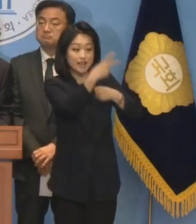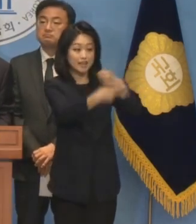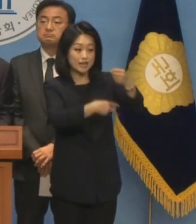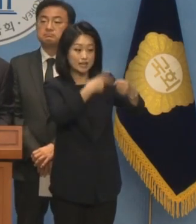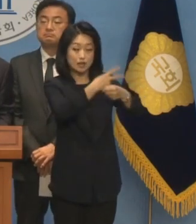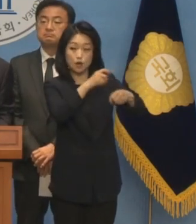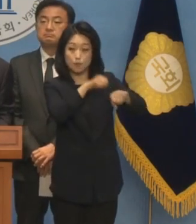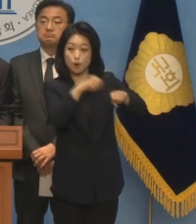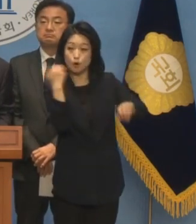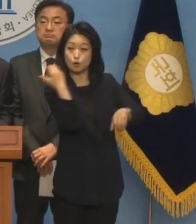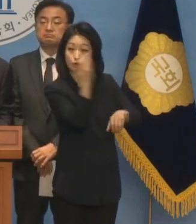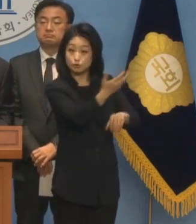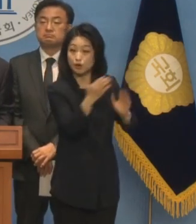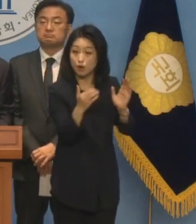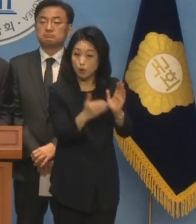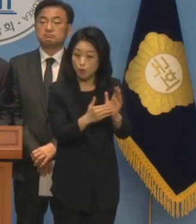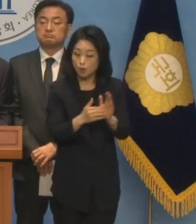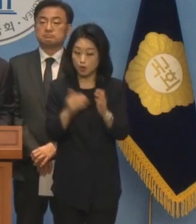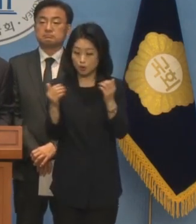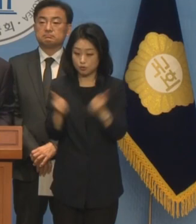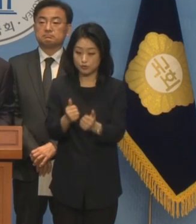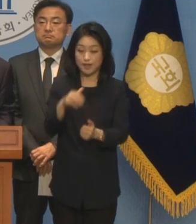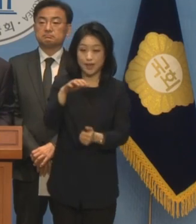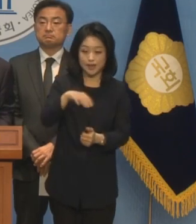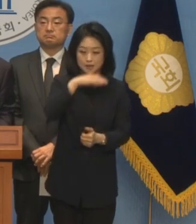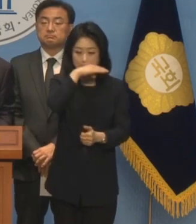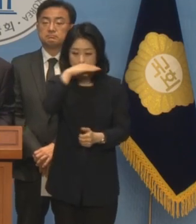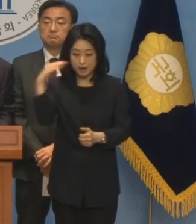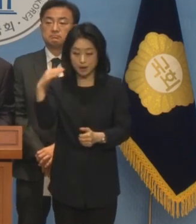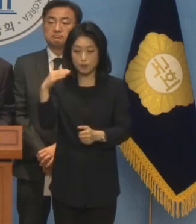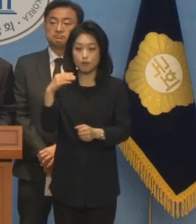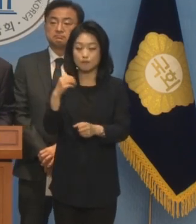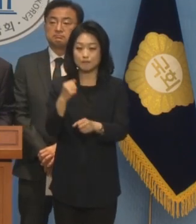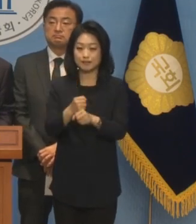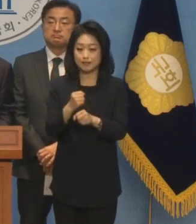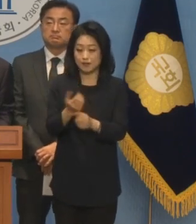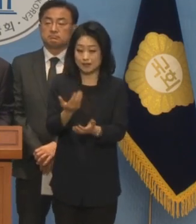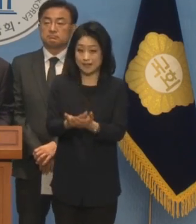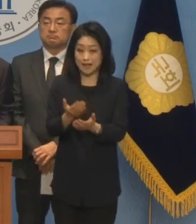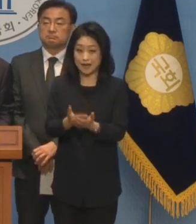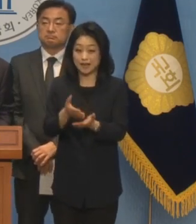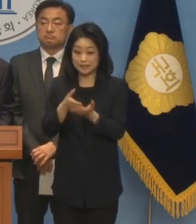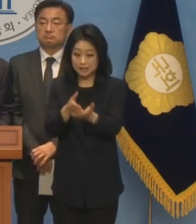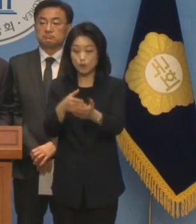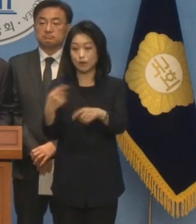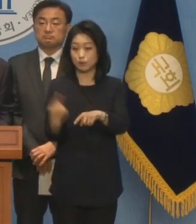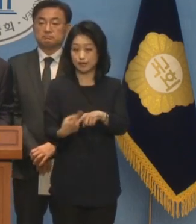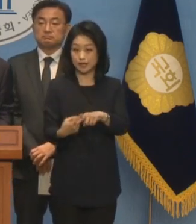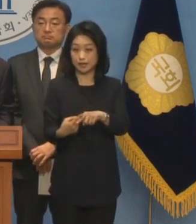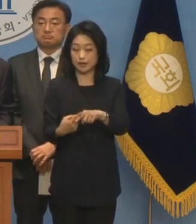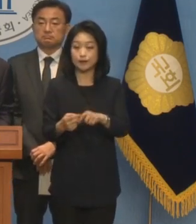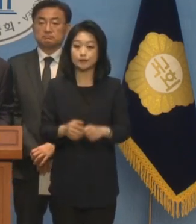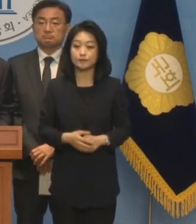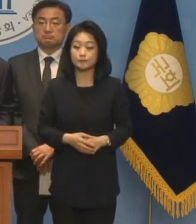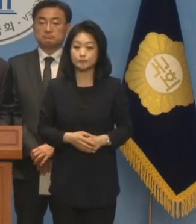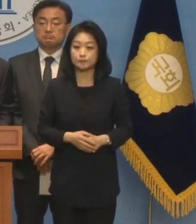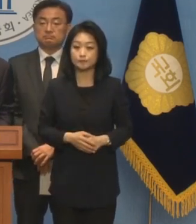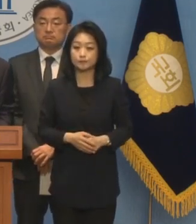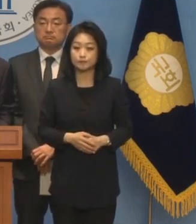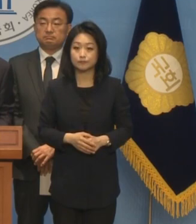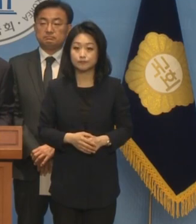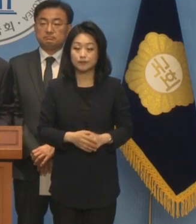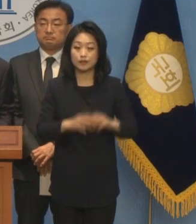심판하고 국회가 이를 시급히 바로잡아 달라는 것이었습니다 국정 기조에 1대 새신이